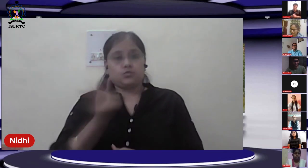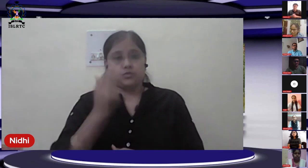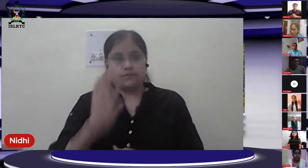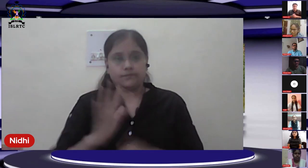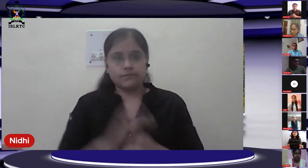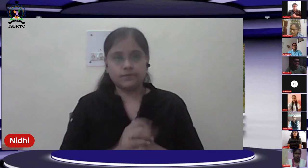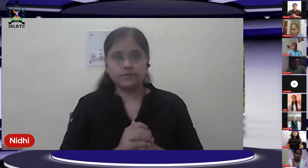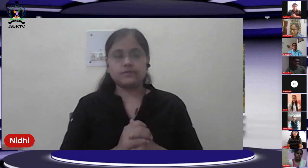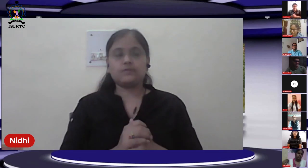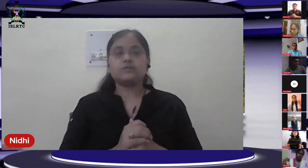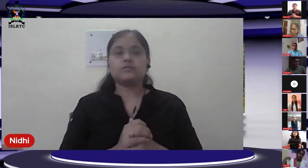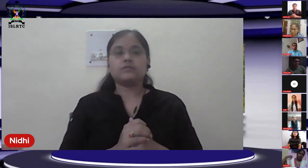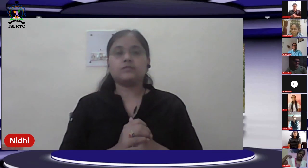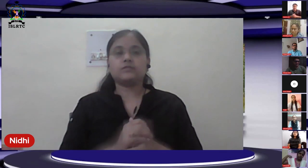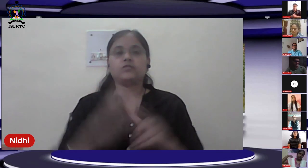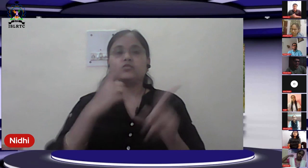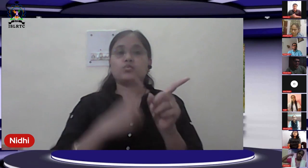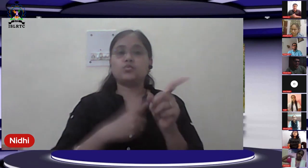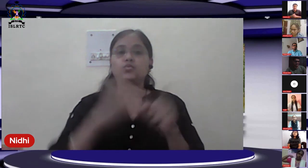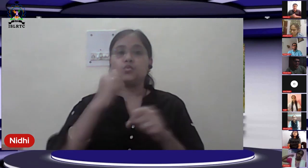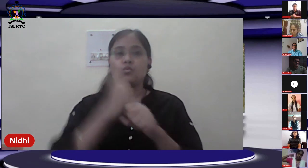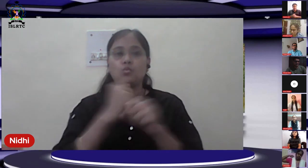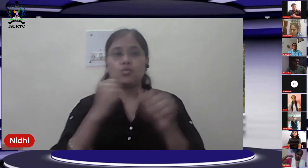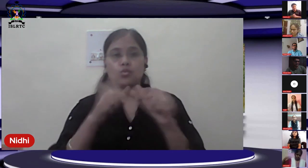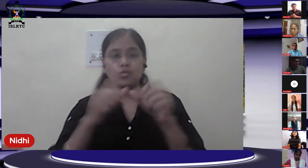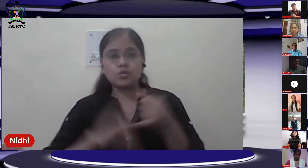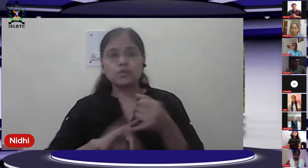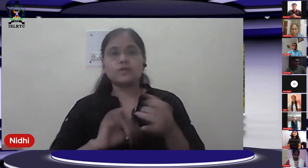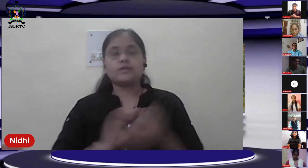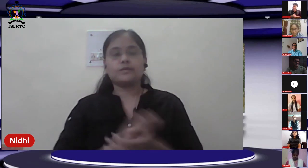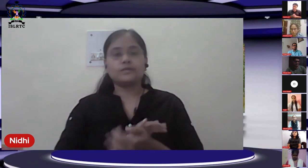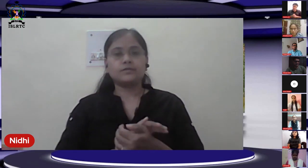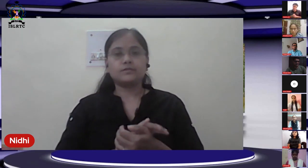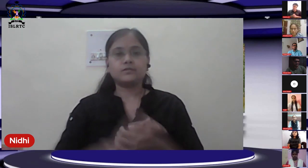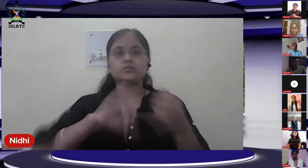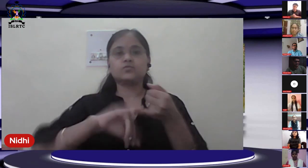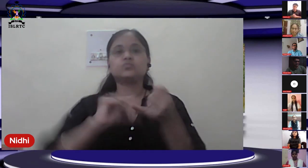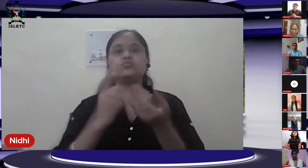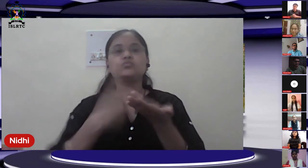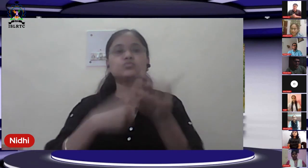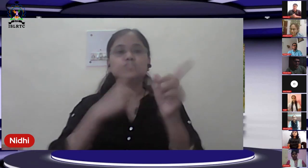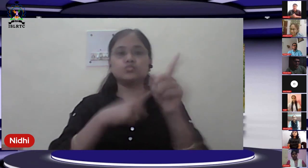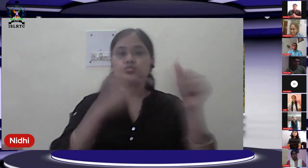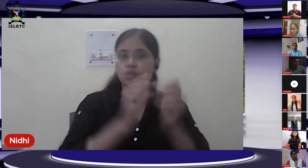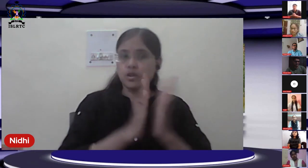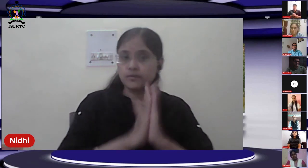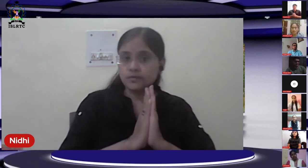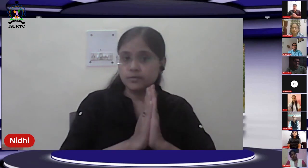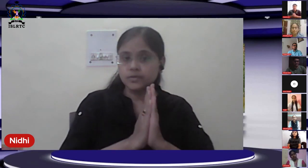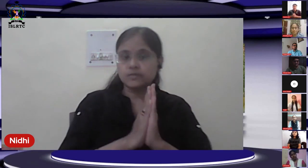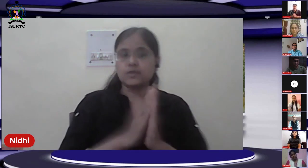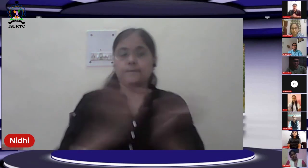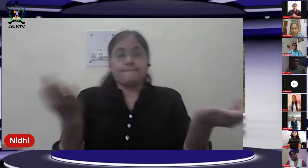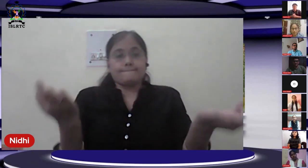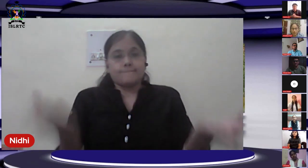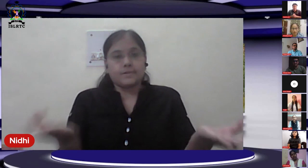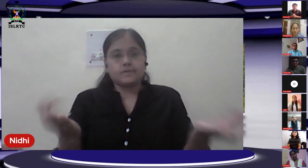जो बहुत चलन में है, सूर्य नमस्कार, मेडिटेशन और प्राणायाम। और ये सभी हमको करना चाहिए, प्रतिदिन करना